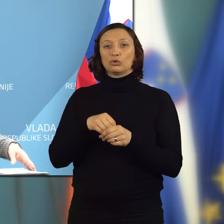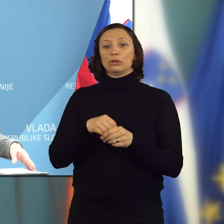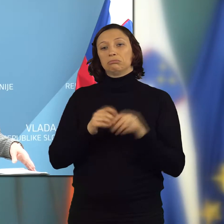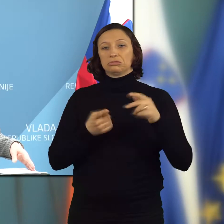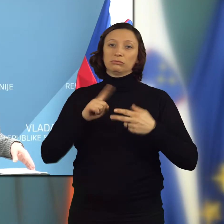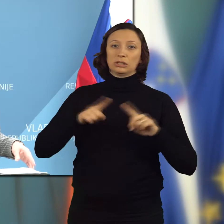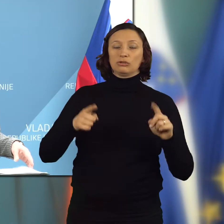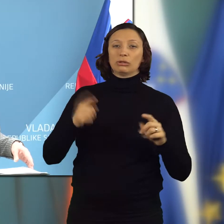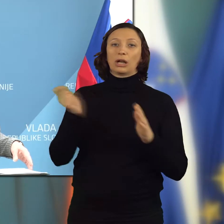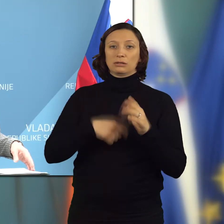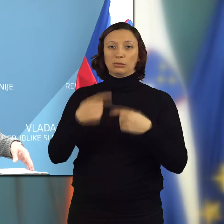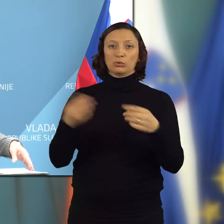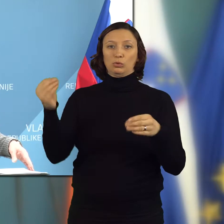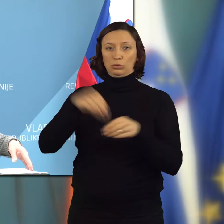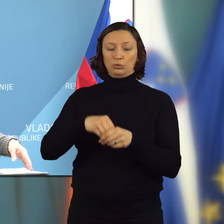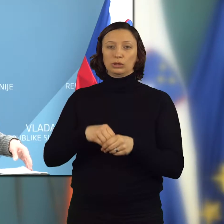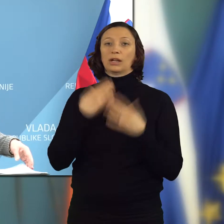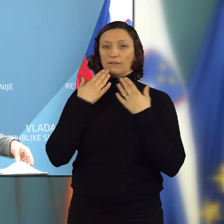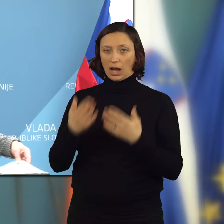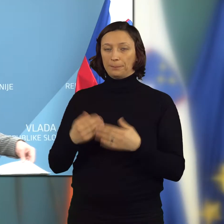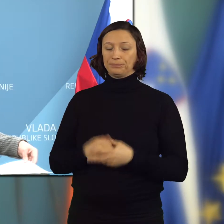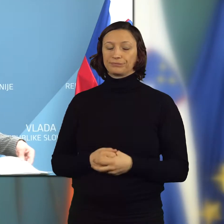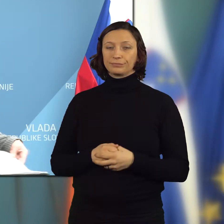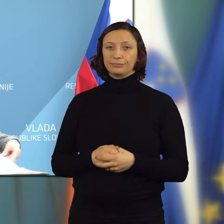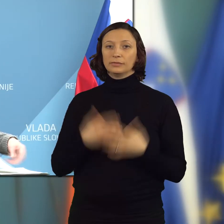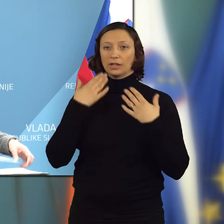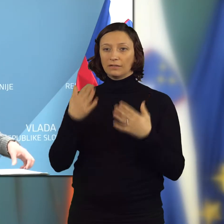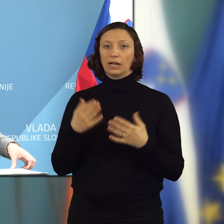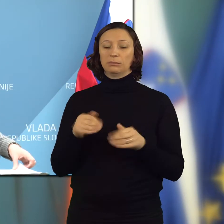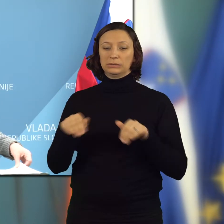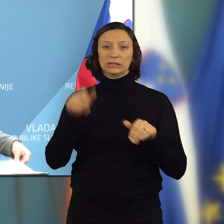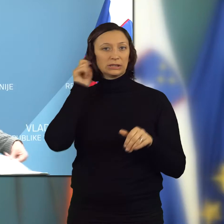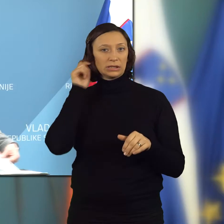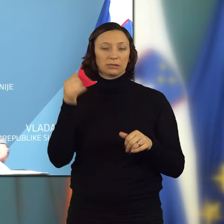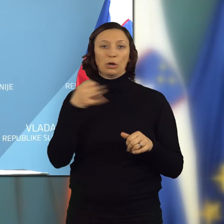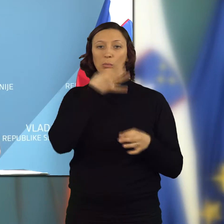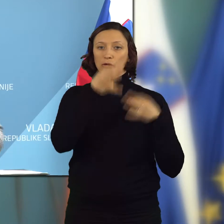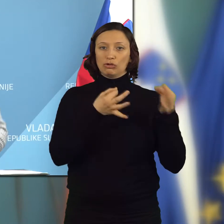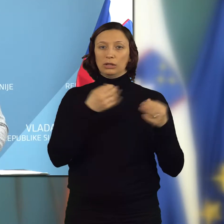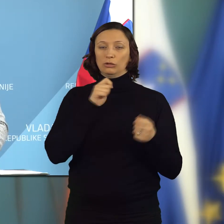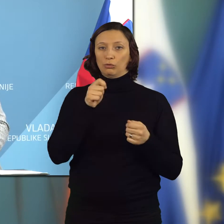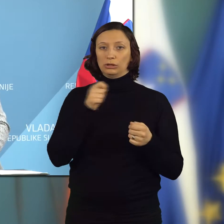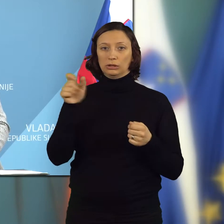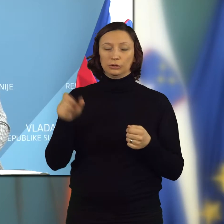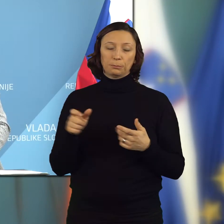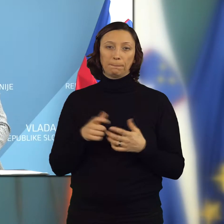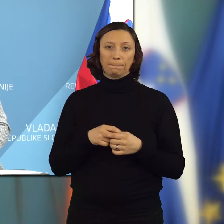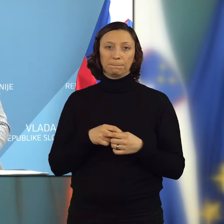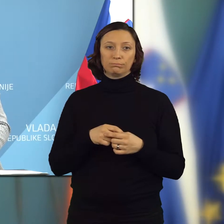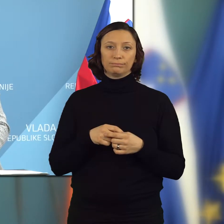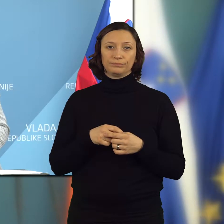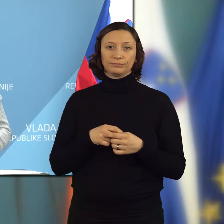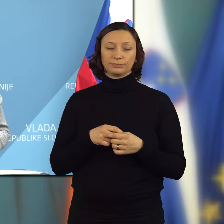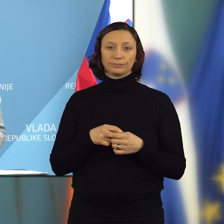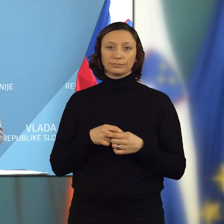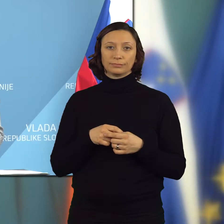vključeni tako ali drugače v kazenski postopek. Hvala. Hvala ministrici. Zdaj pa vaše vprašanje na